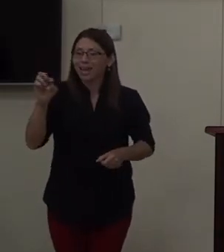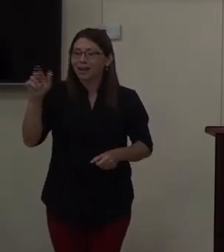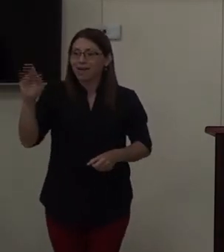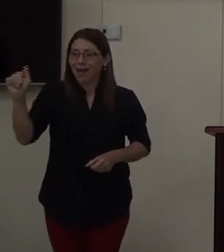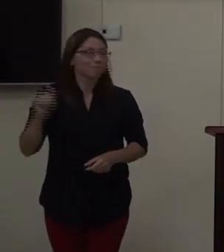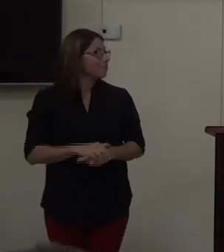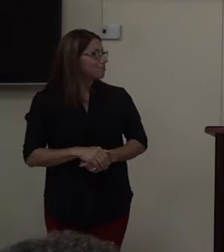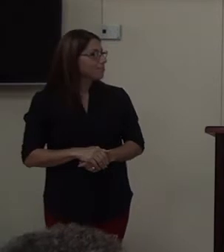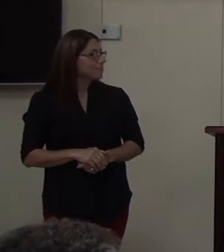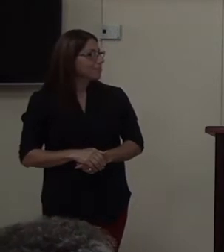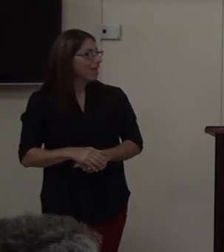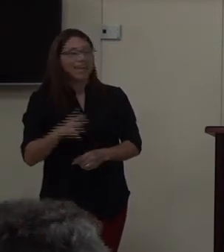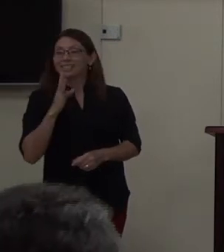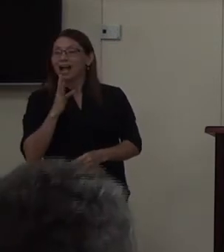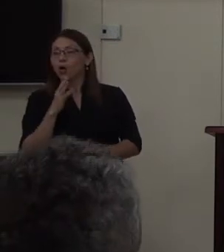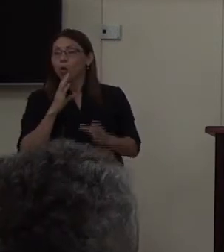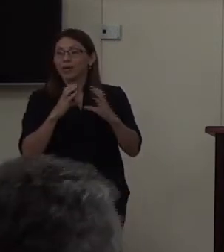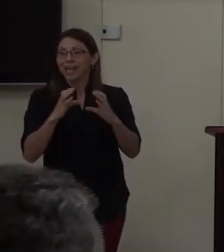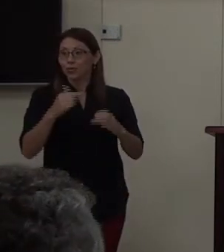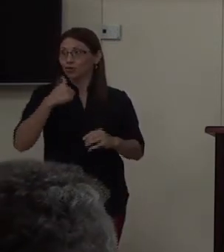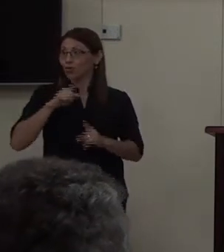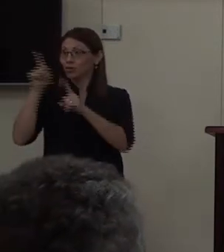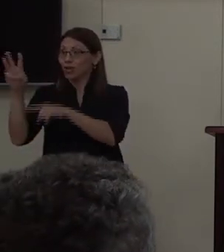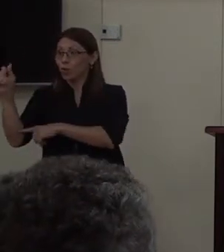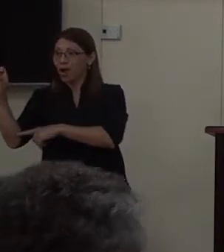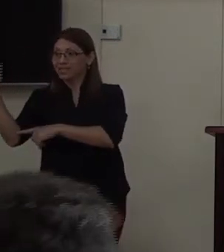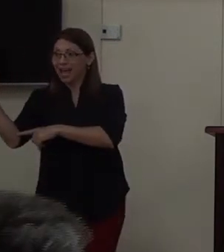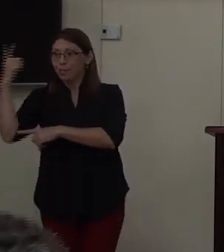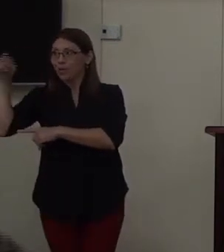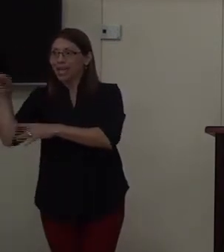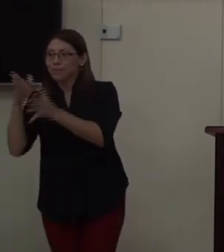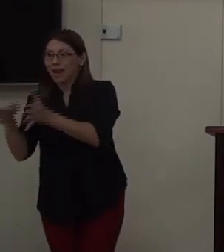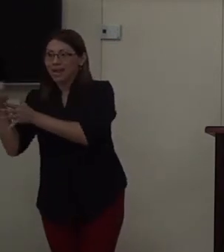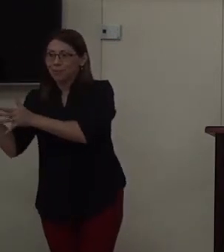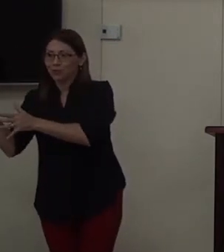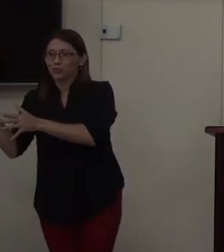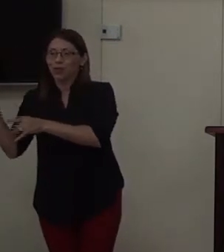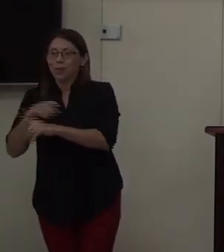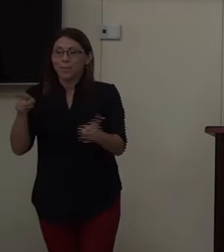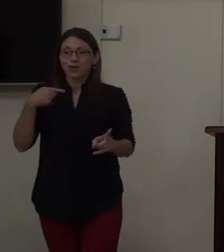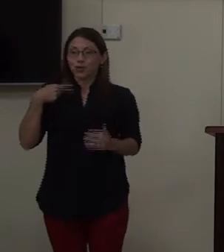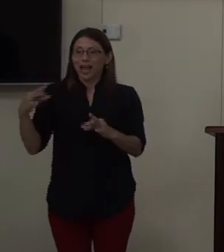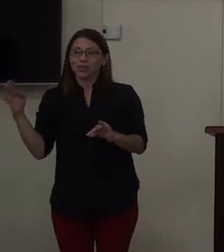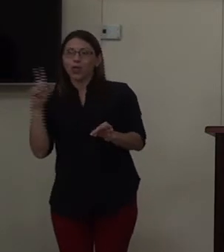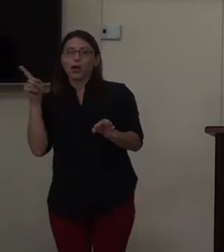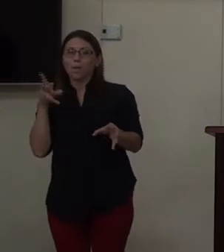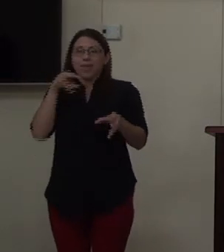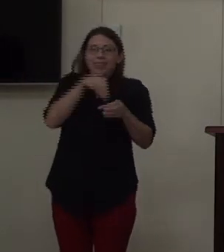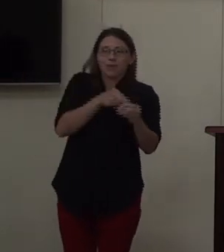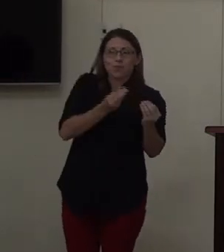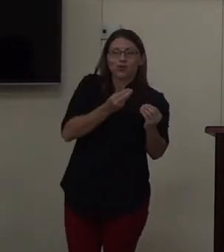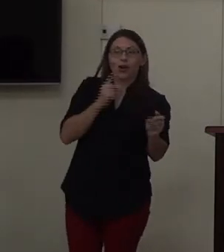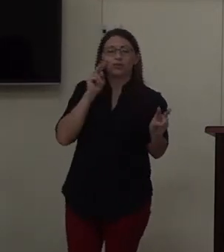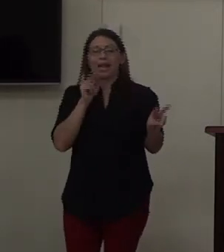Están conversando, yo estoy en el WhatsApp porque ahí es donde planeamos lo que se va a hacer, pero ¿verdad? Yo trato de no meter mucho la cuchara y ver